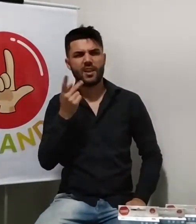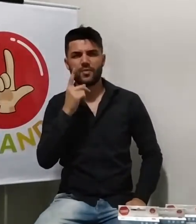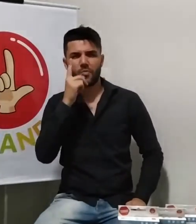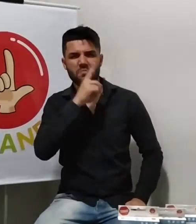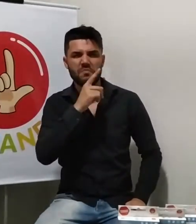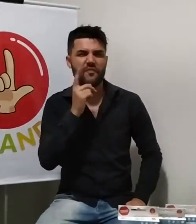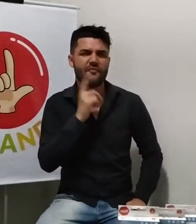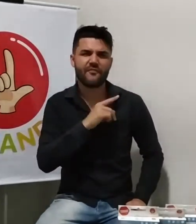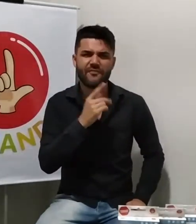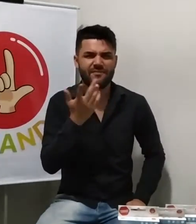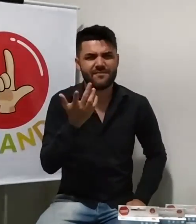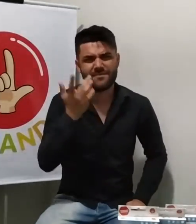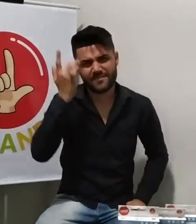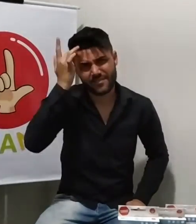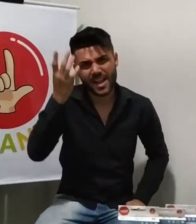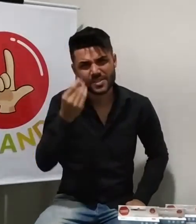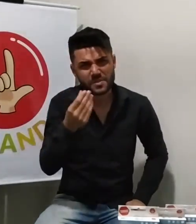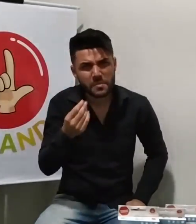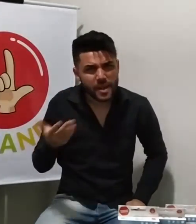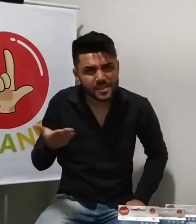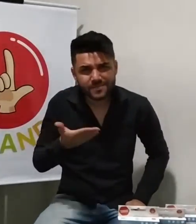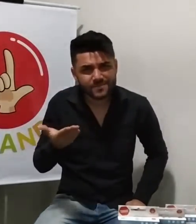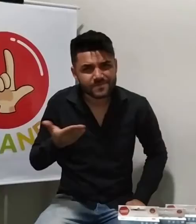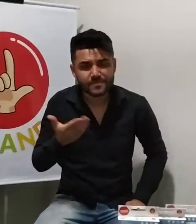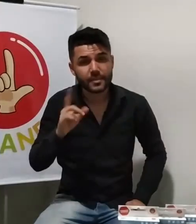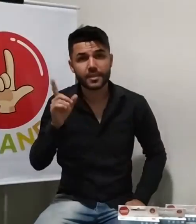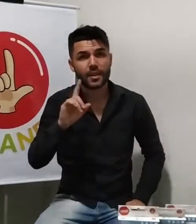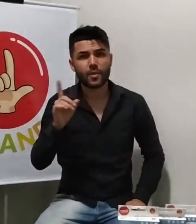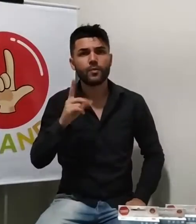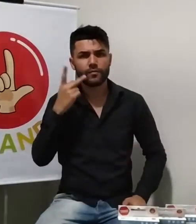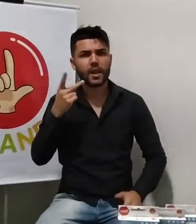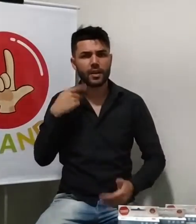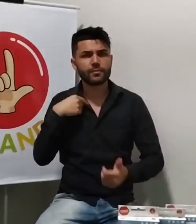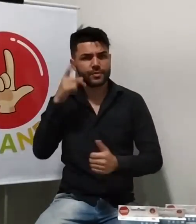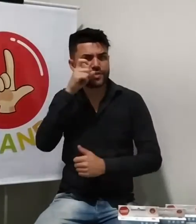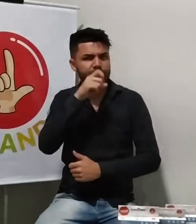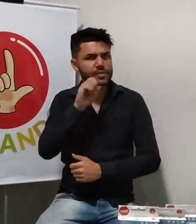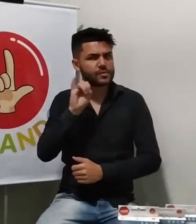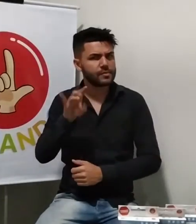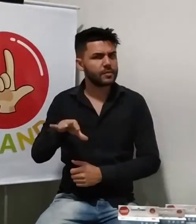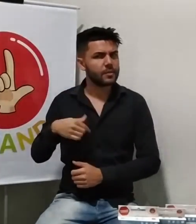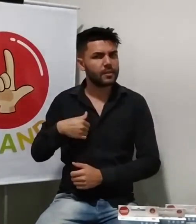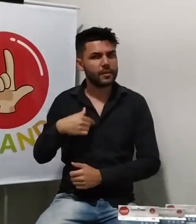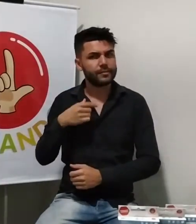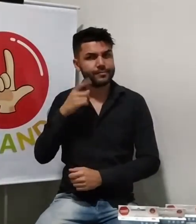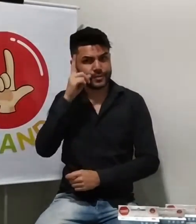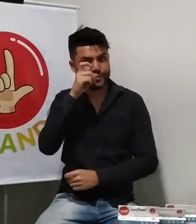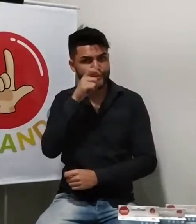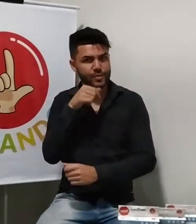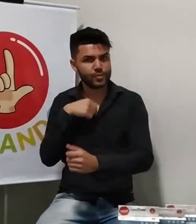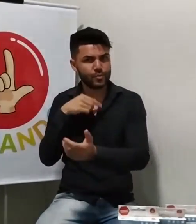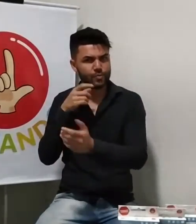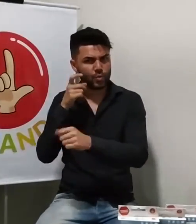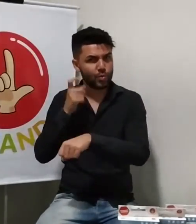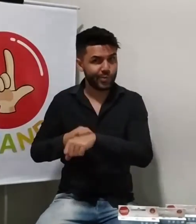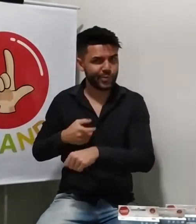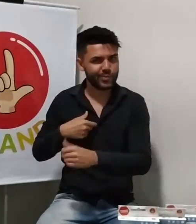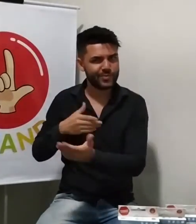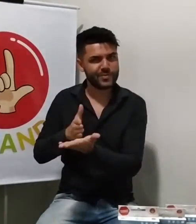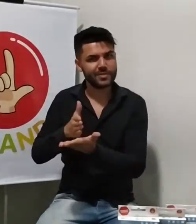fácil. Não, a parada é dura e às vezes é cruel. Eu não estou falando que ela é justa, inclusive, não é? Eu não estou discutindo o que é justo ou o que não é justo. Eu estou discutindo o que